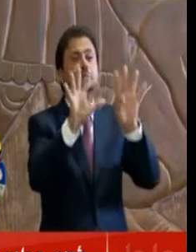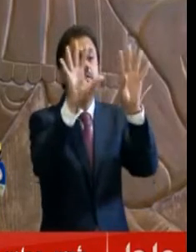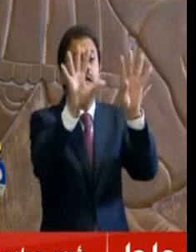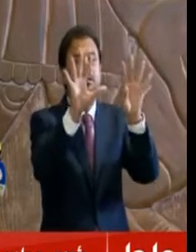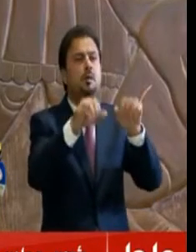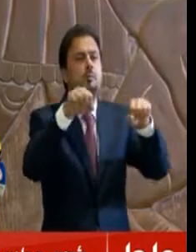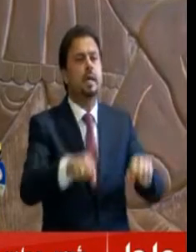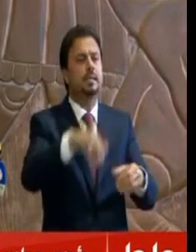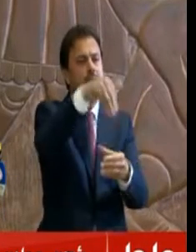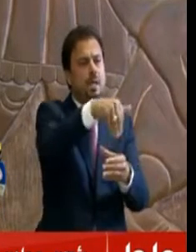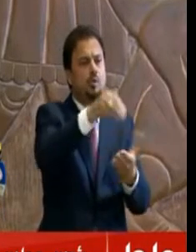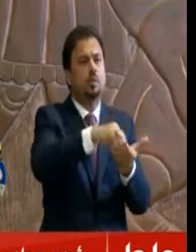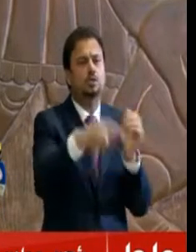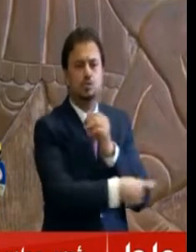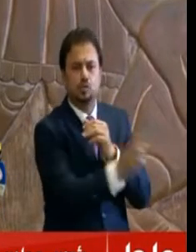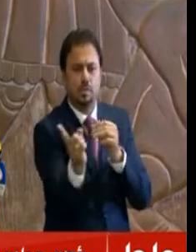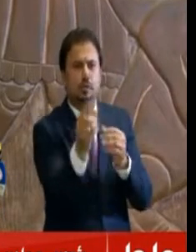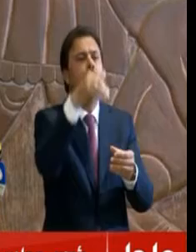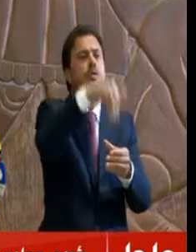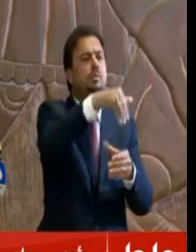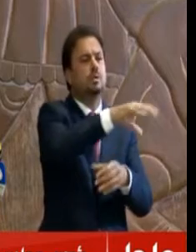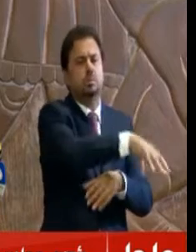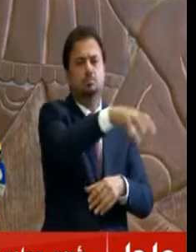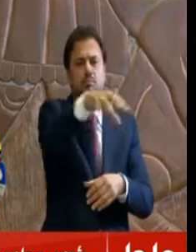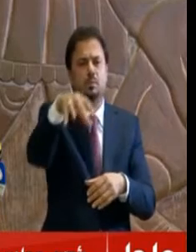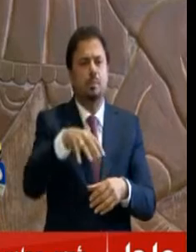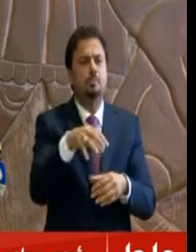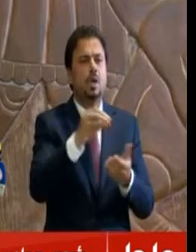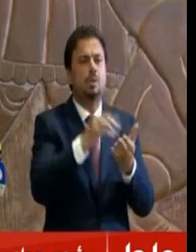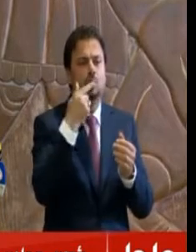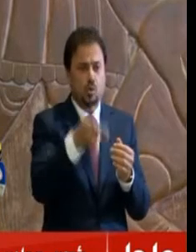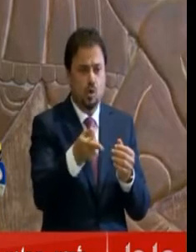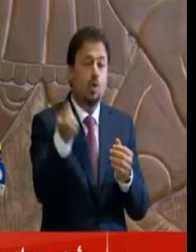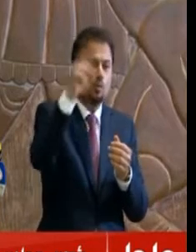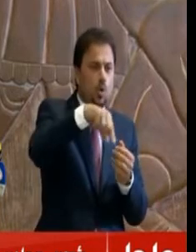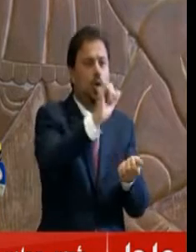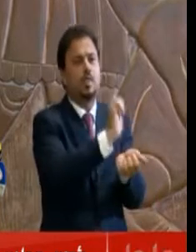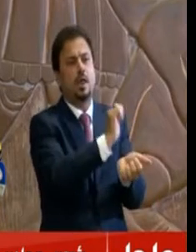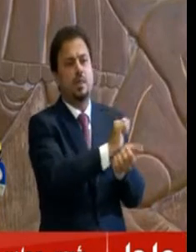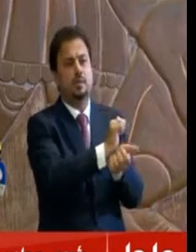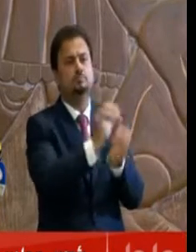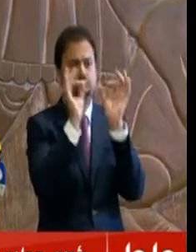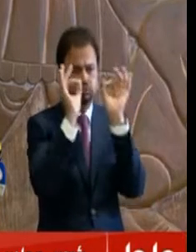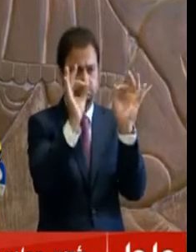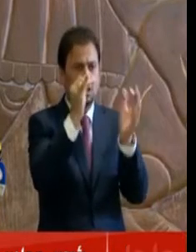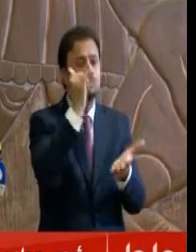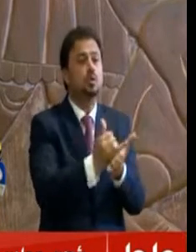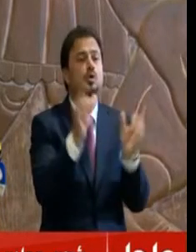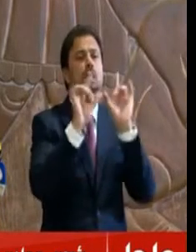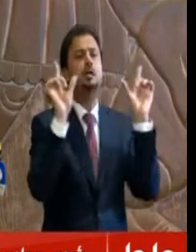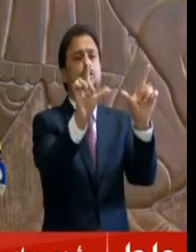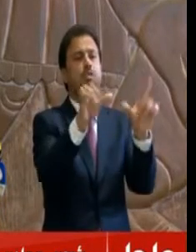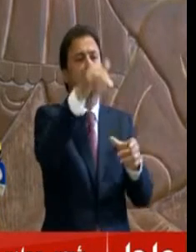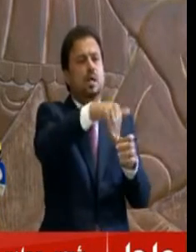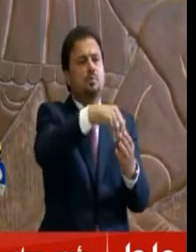انتخابي ولجميع الدوائر الانتخابية في المحافظات. وابتداء من يوم غد الثلاثاء ستتلقى